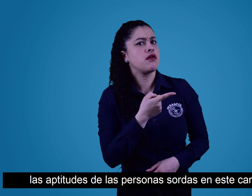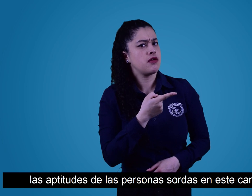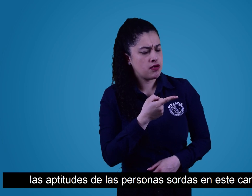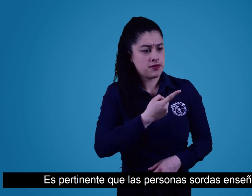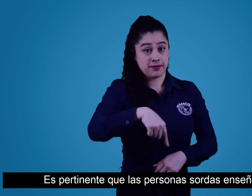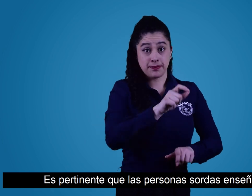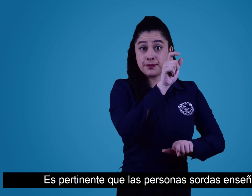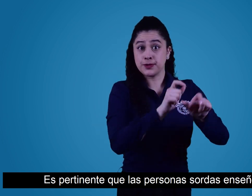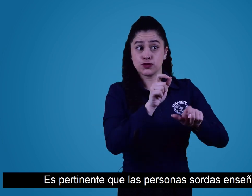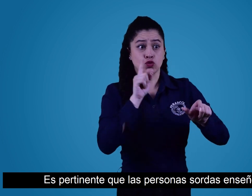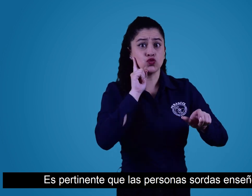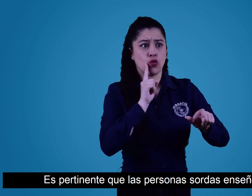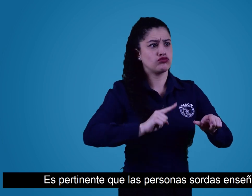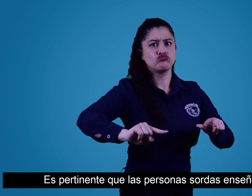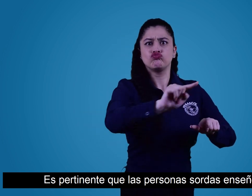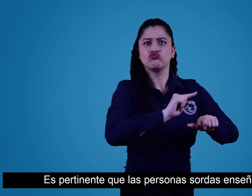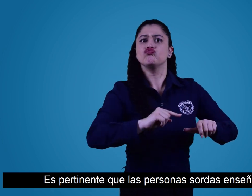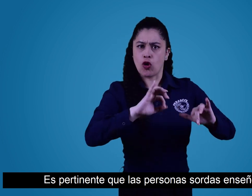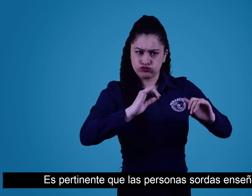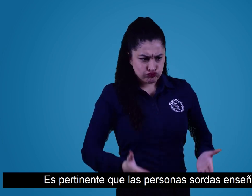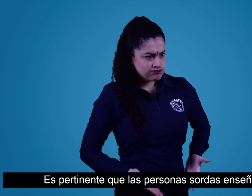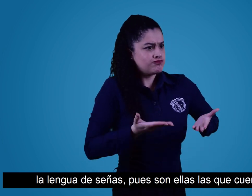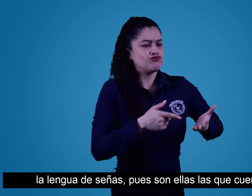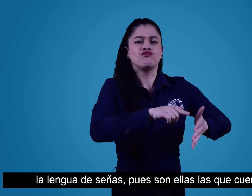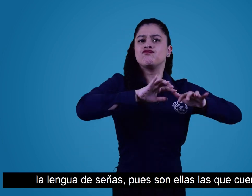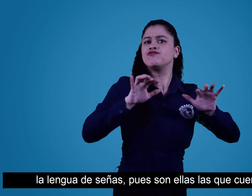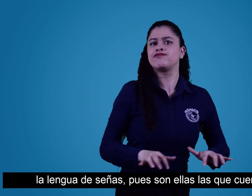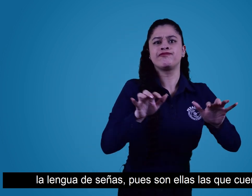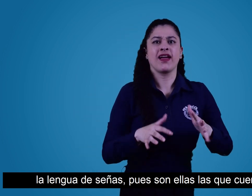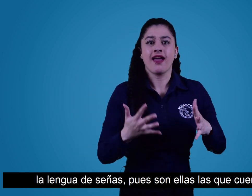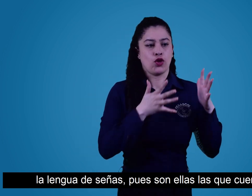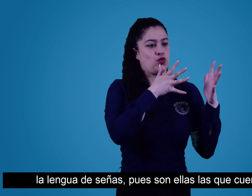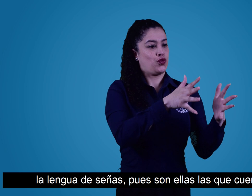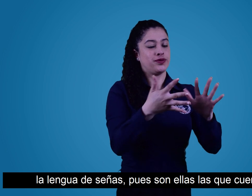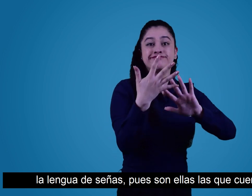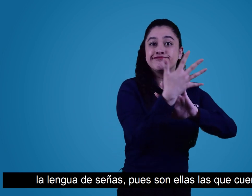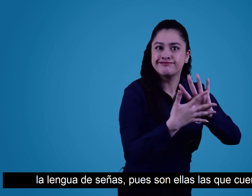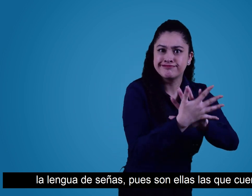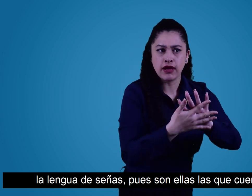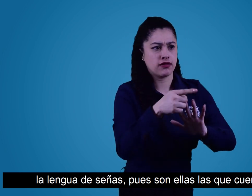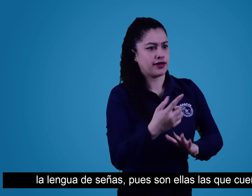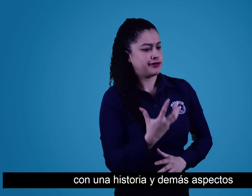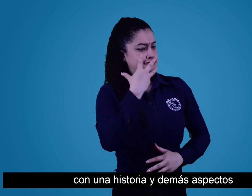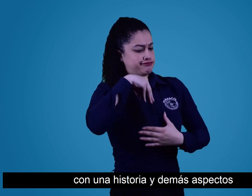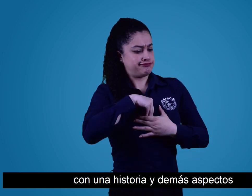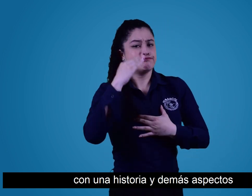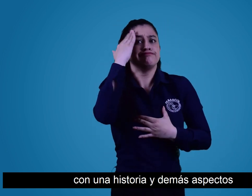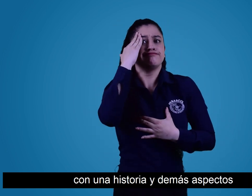Es pertinente que las personas sordas enseñen la lengua de señas, pues son ellas las que cuentan con una historia